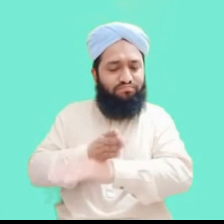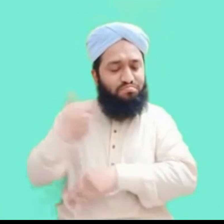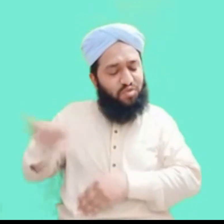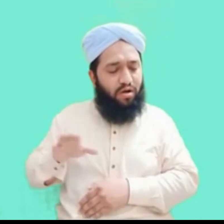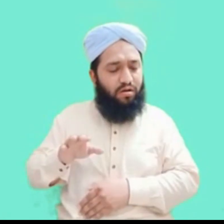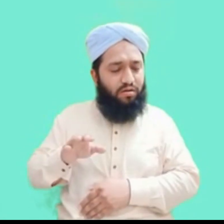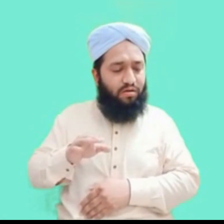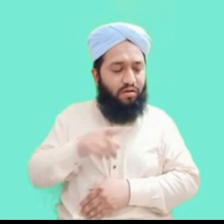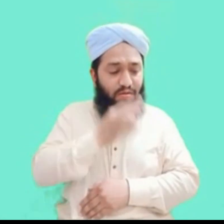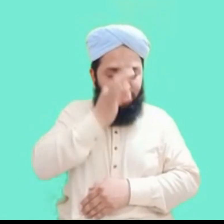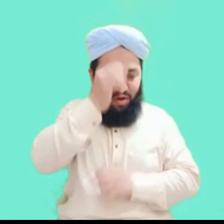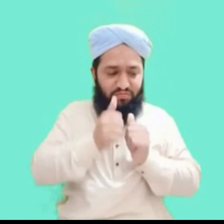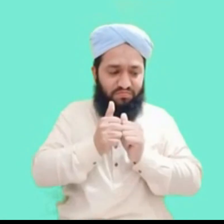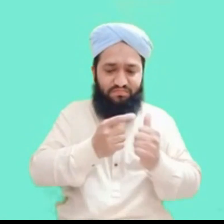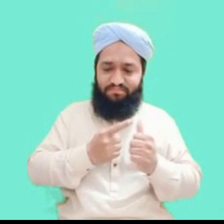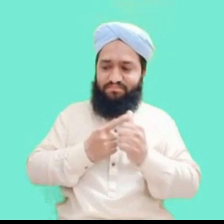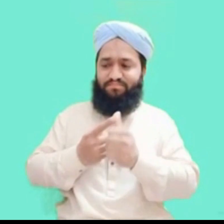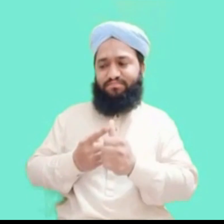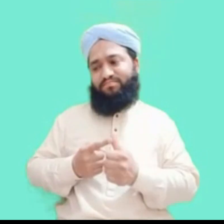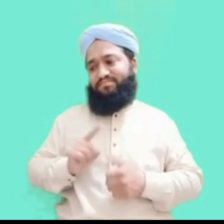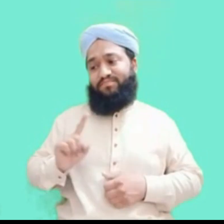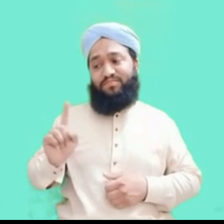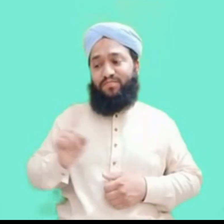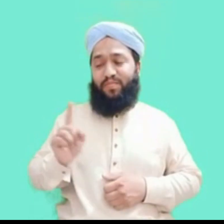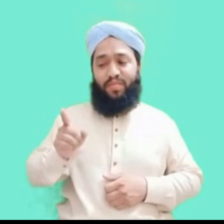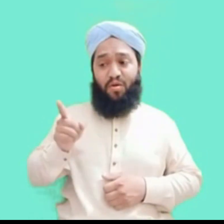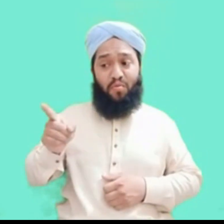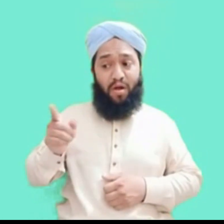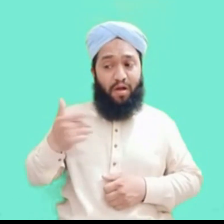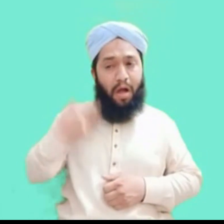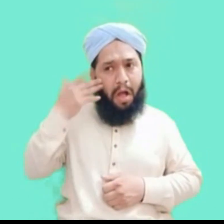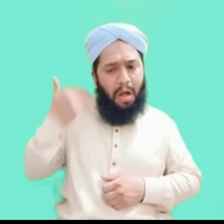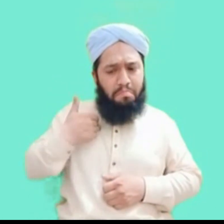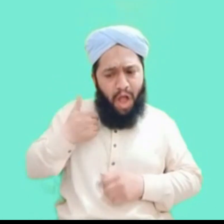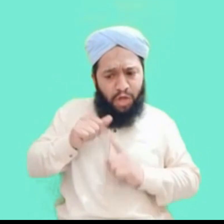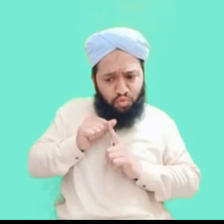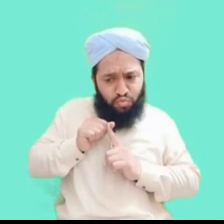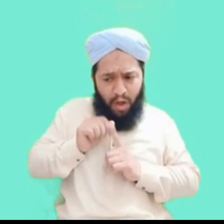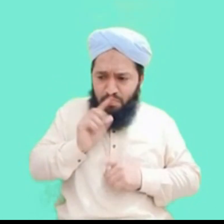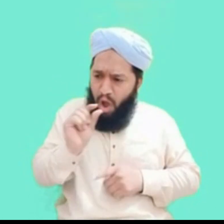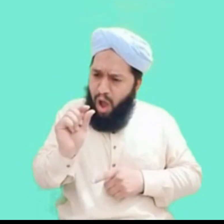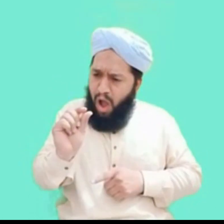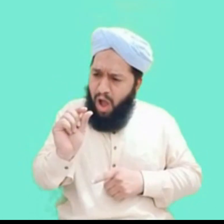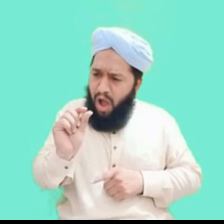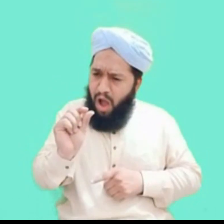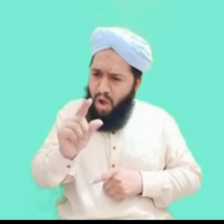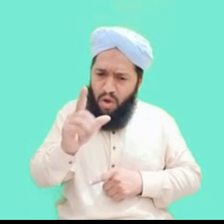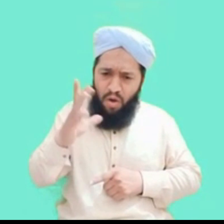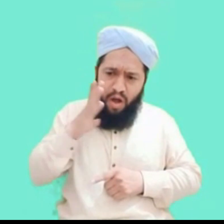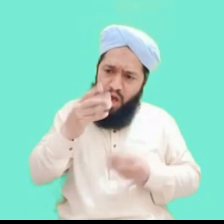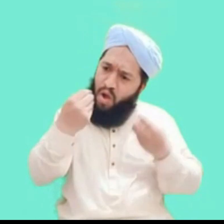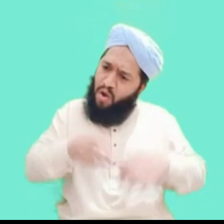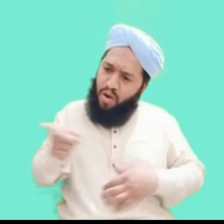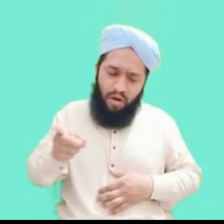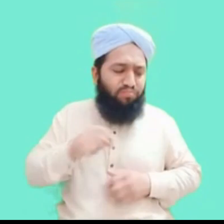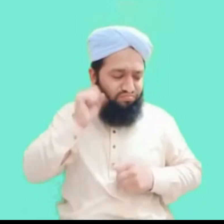تعالیٰ عنہ نے کمال کا جواب دیا۔ آپ نے فرمایا کہ تم نے میری ضرورت کے پیش نظر سے چھوڑ دیا۔ کہنے لگا جی حضور میں نے آپ کی ضرورت کے